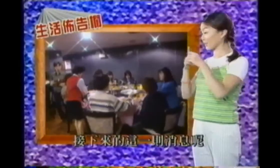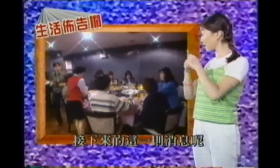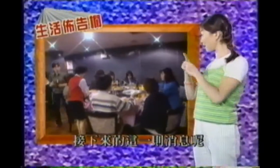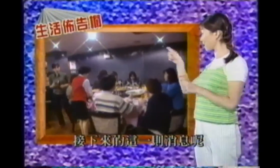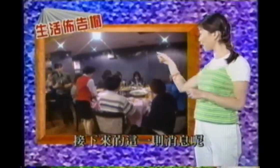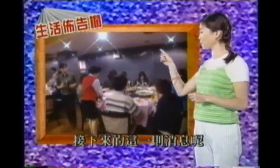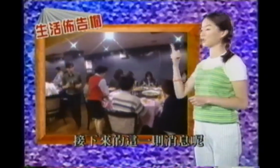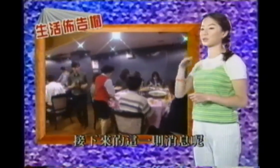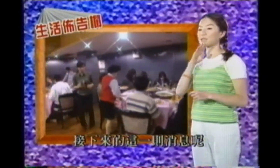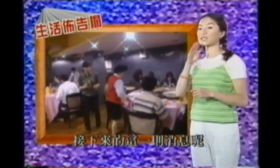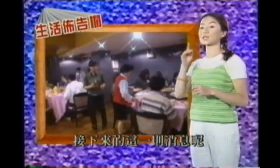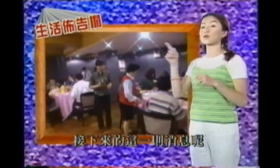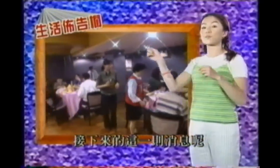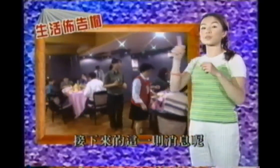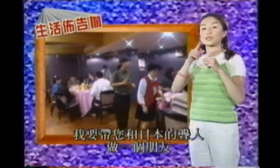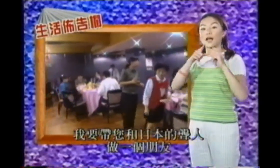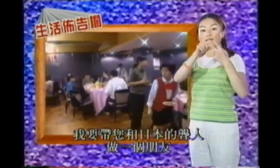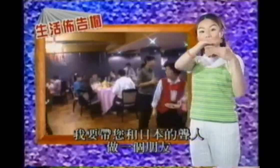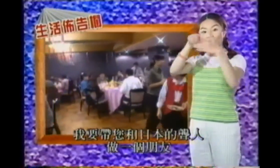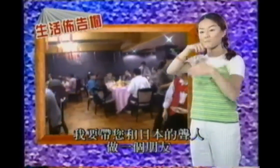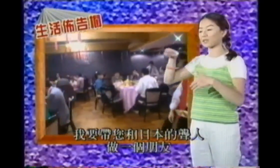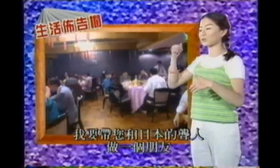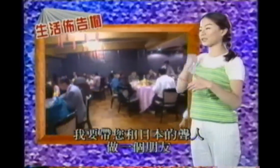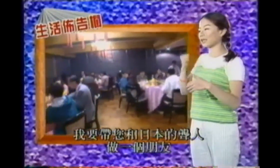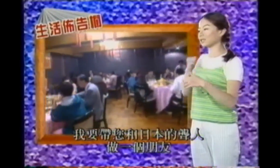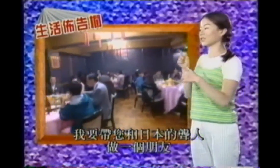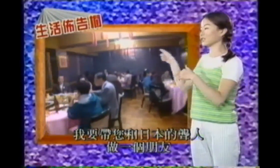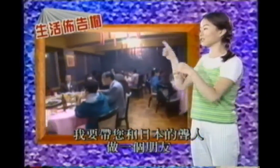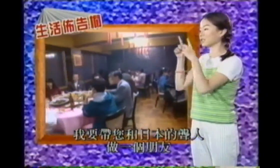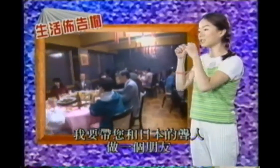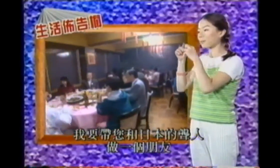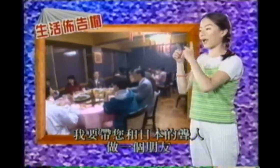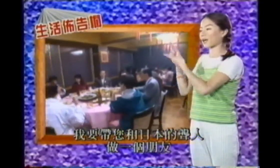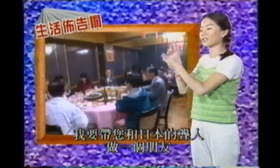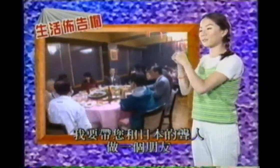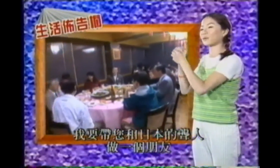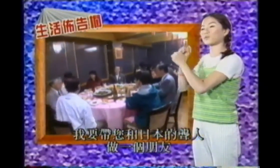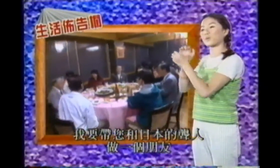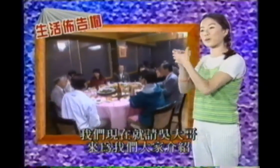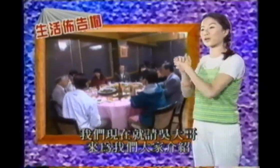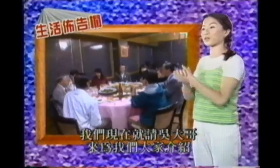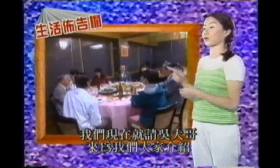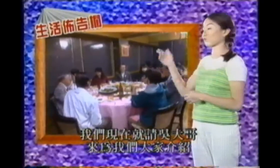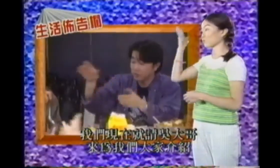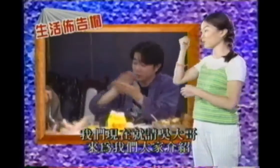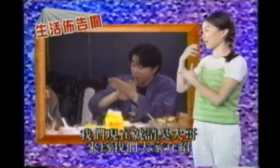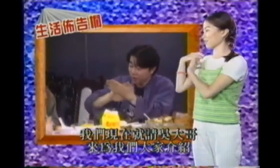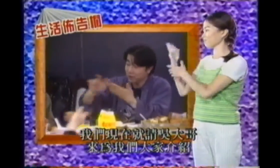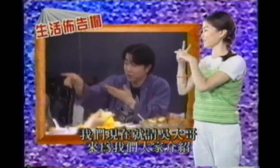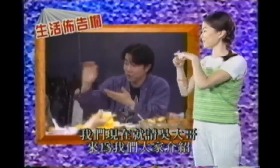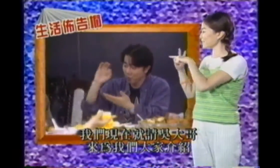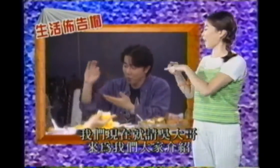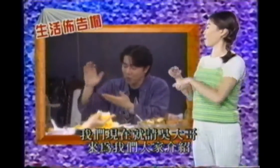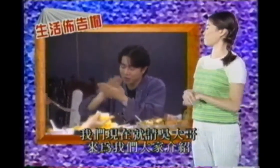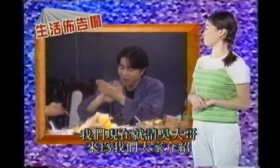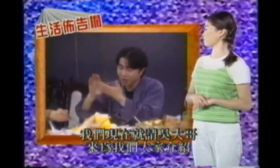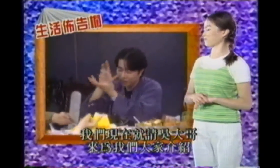接下来的这一则消息呢，我要带您和日本的龙人做一个朋友。我们现在就请吴大哥来为我们大家介